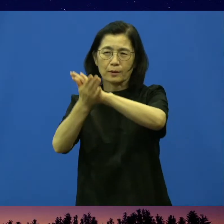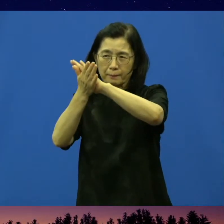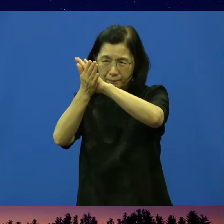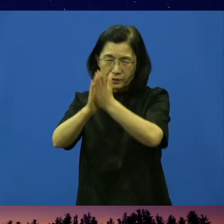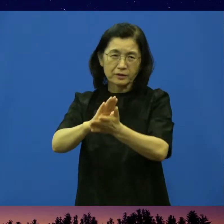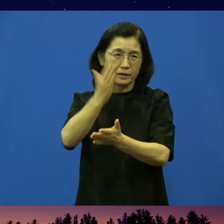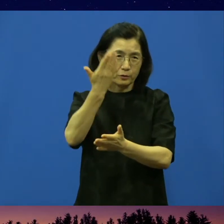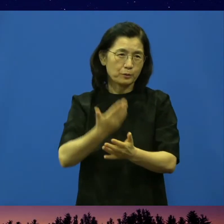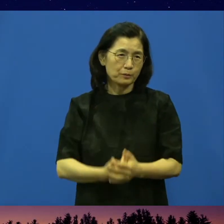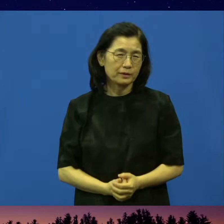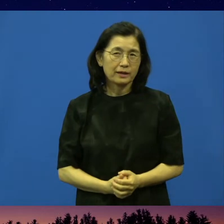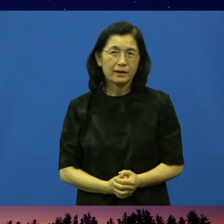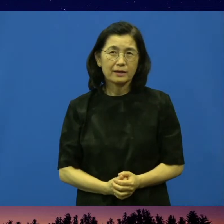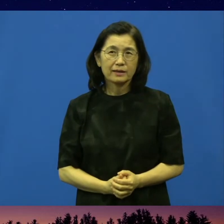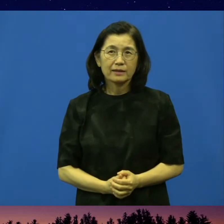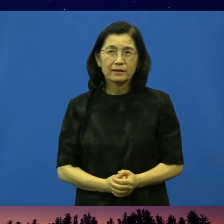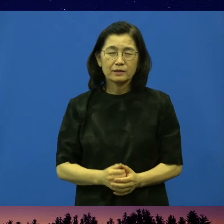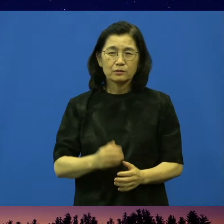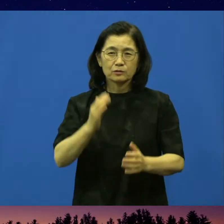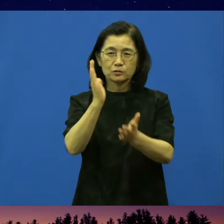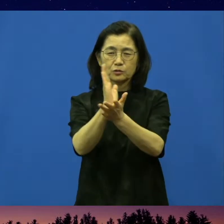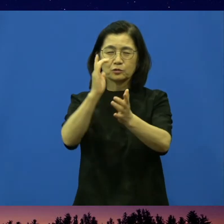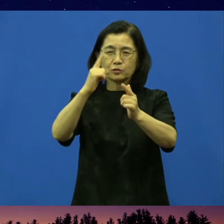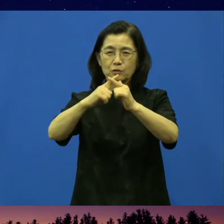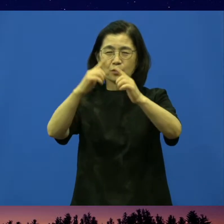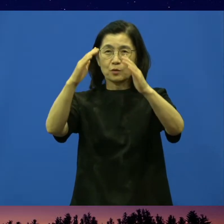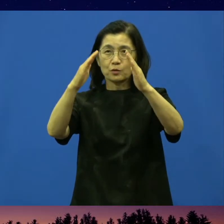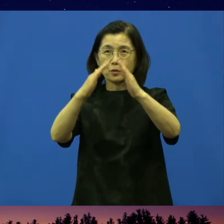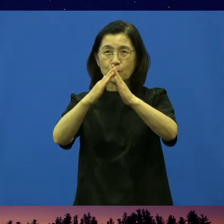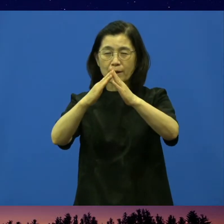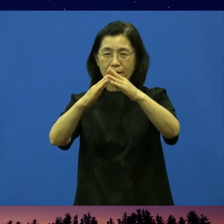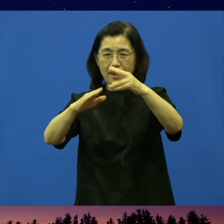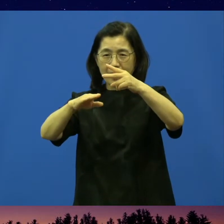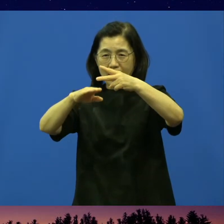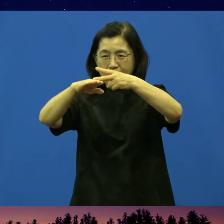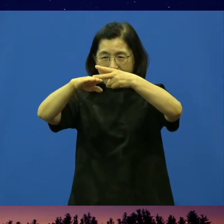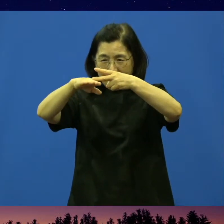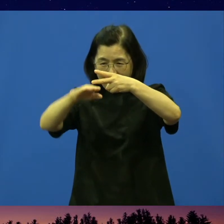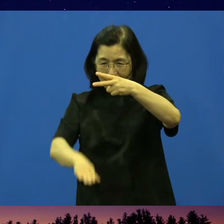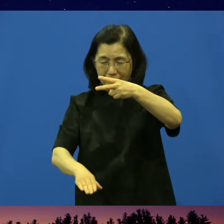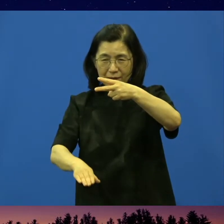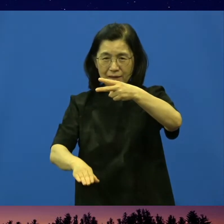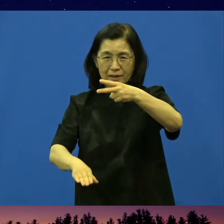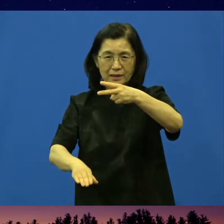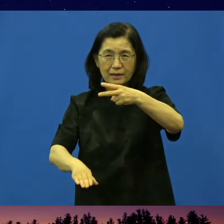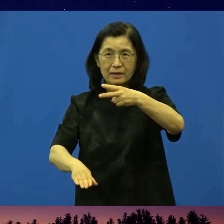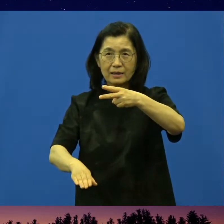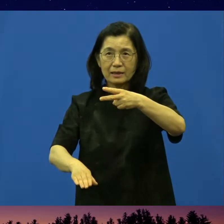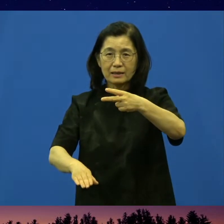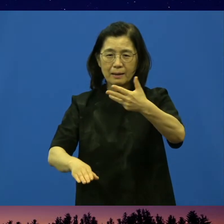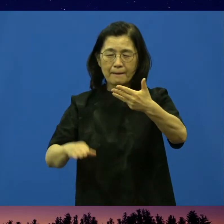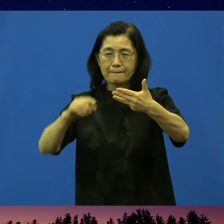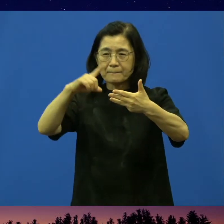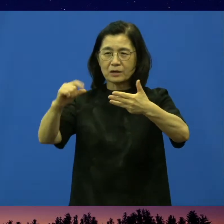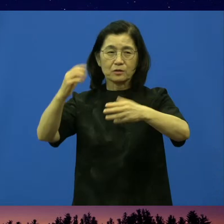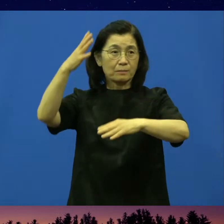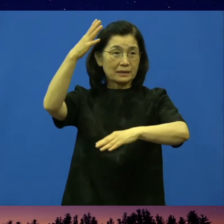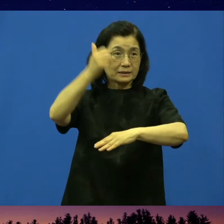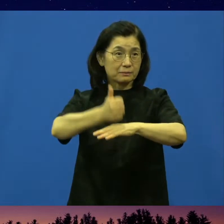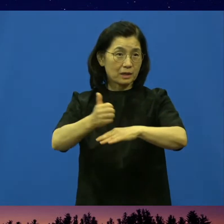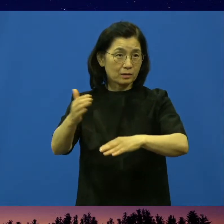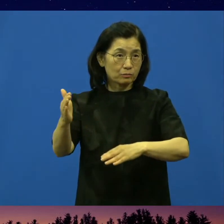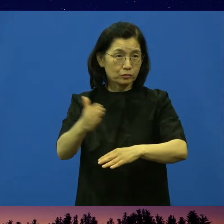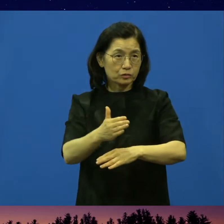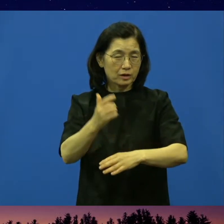우리 교회가 이제 하반기를 시작하면서 늘 하는 게 뭐예요? 영권 회복 집회. 집회 제목,